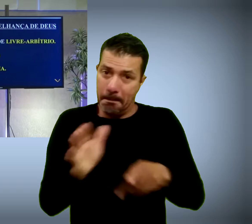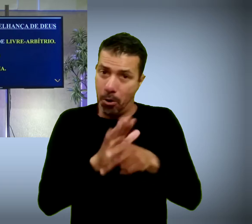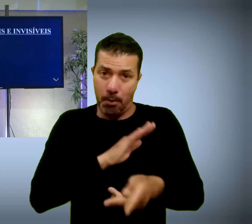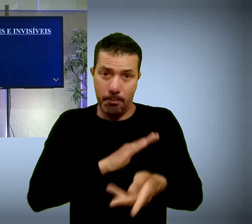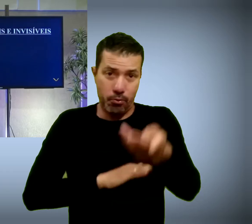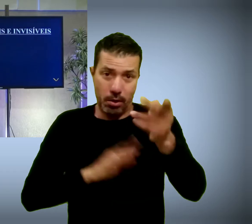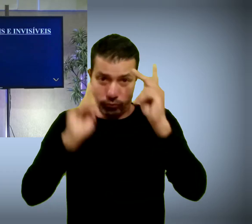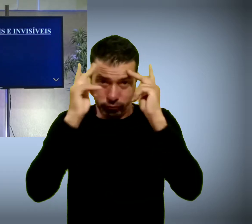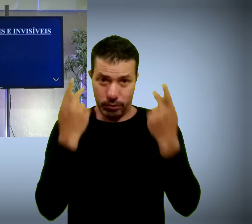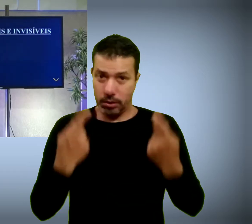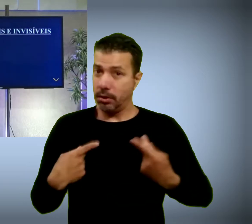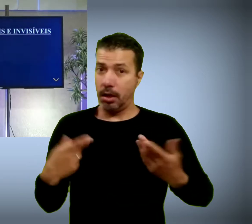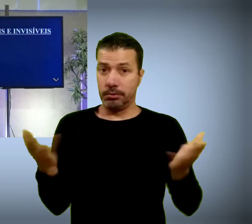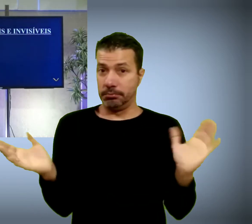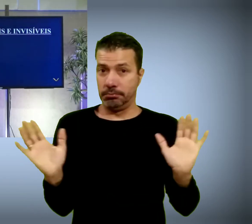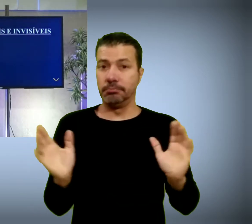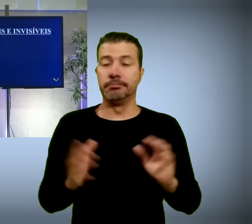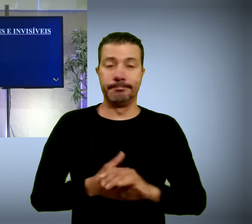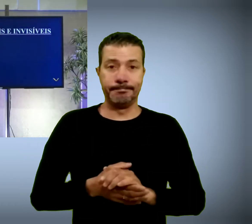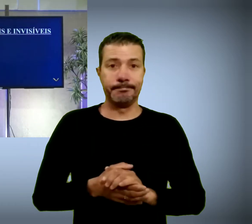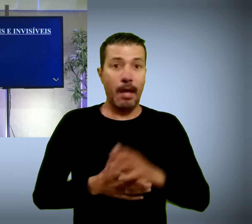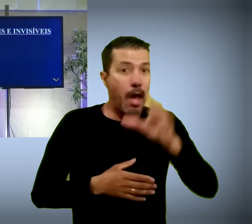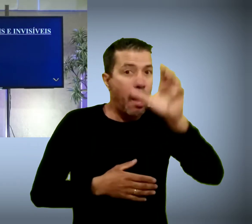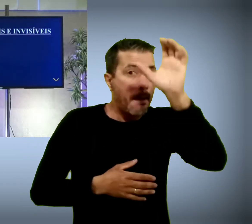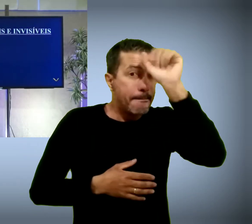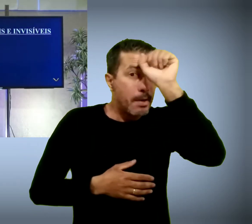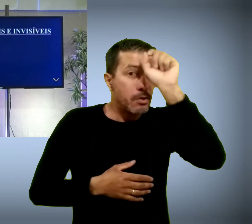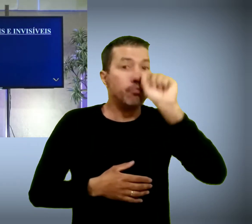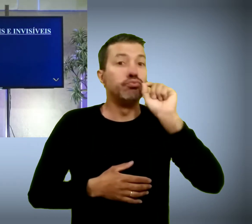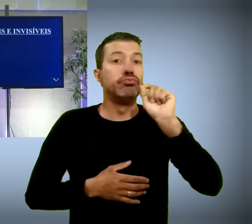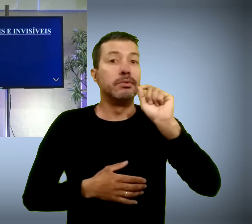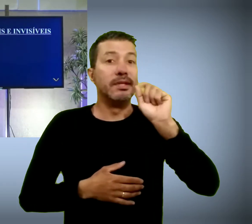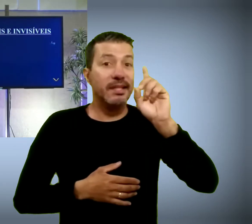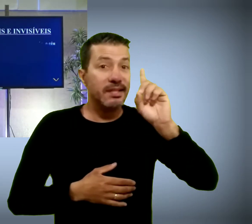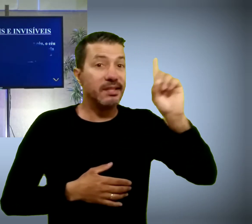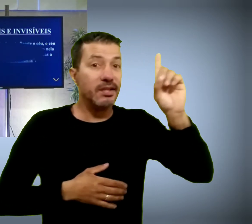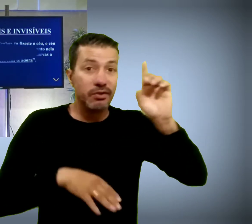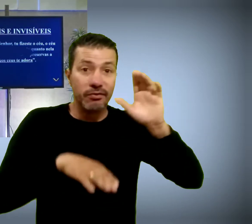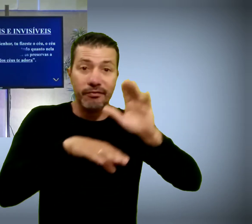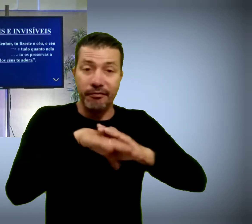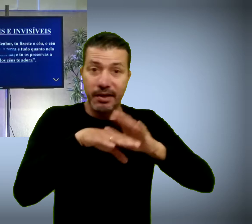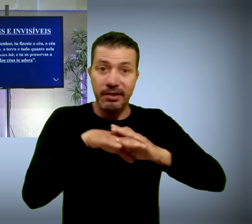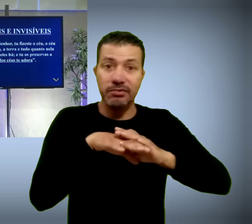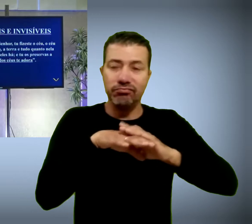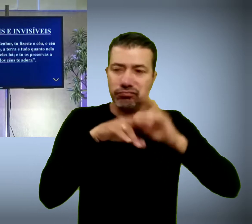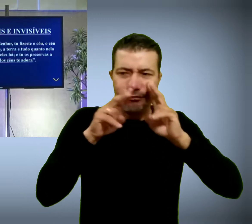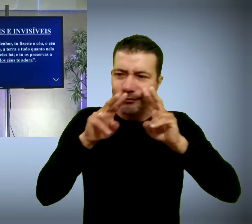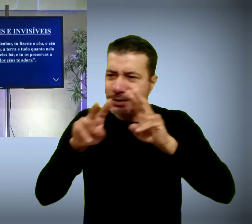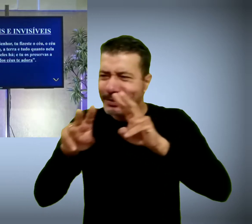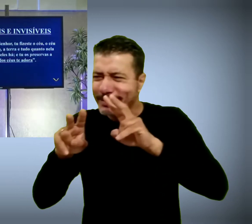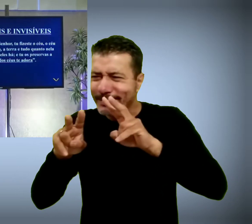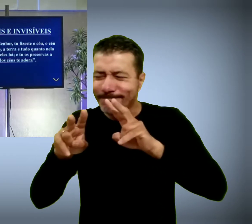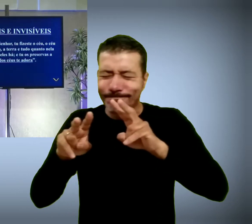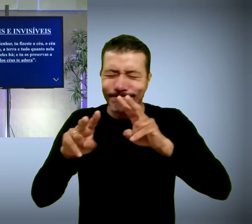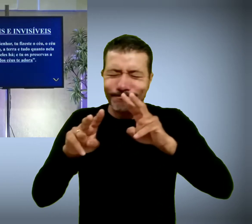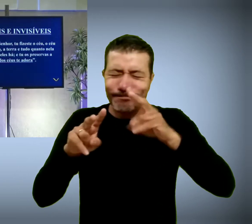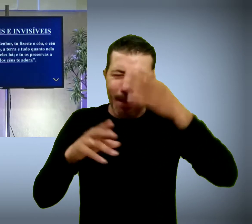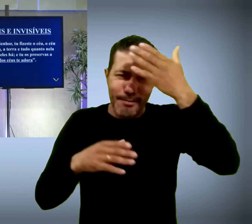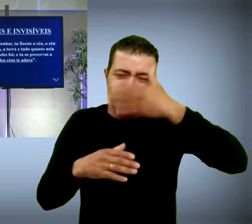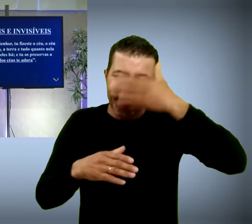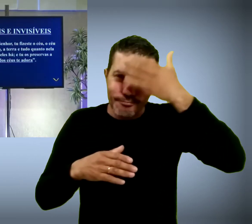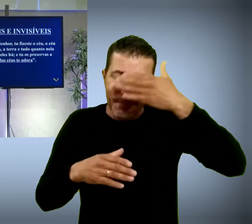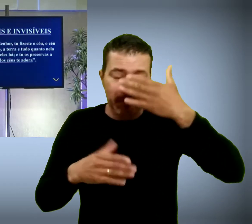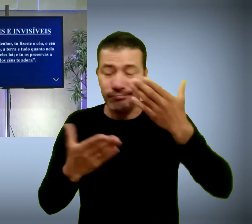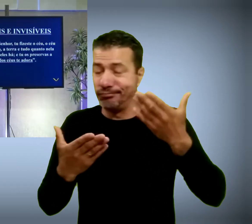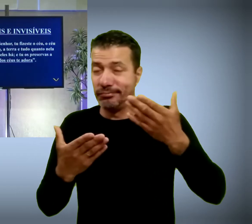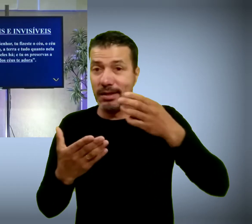ser humano. E a gente aprendeu também que Deus fez coisas visíveis e invisíveis. Em Neemias